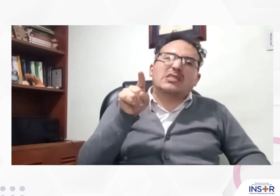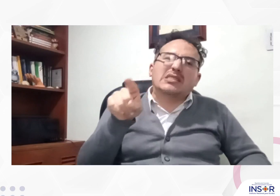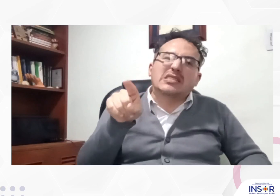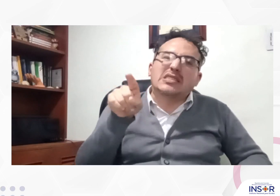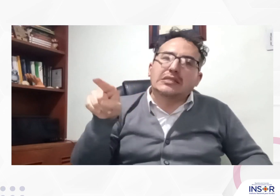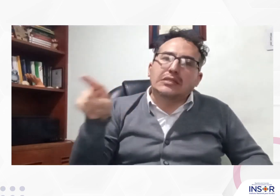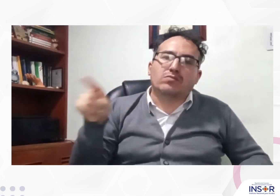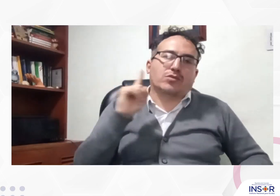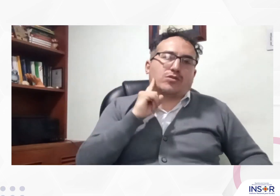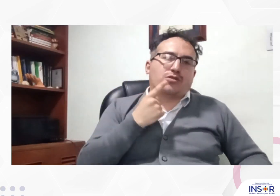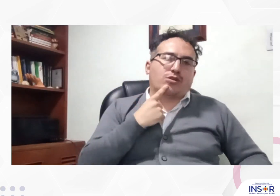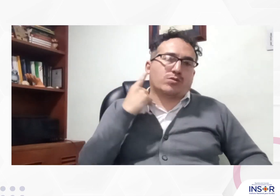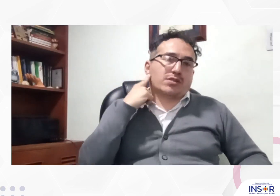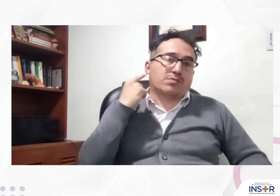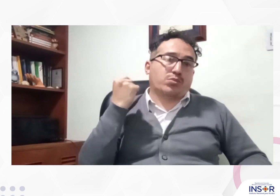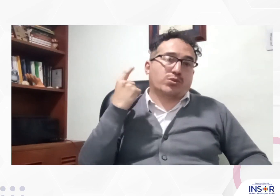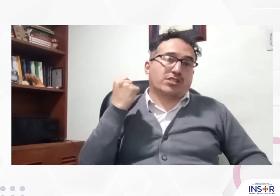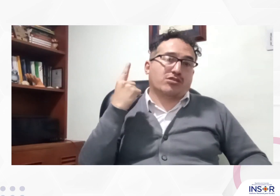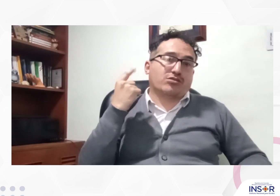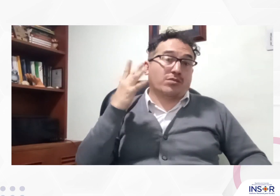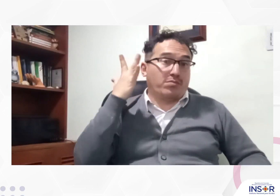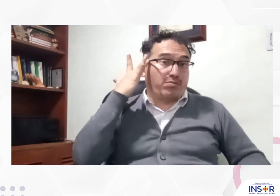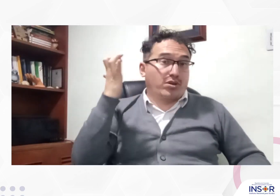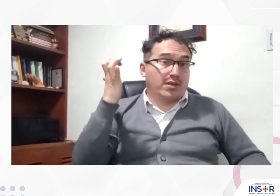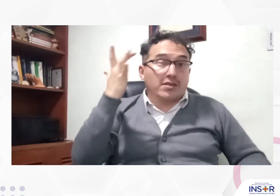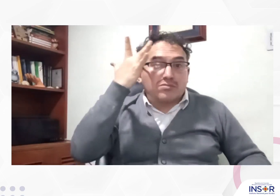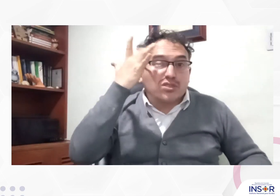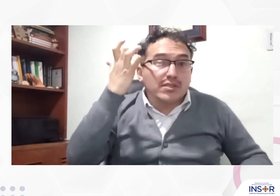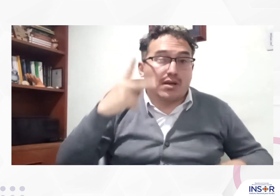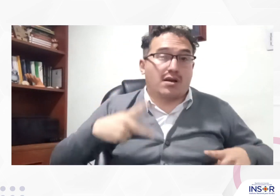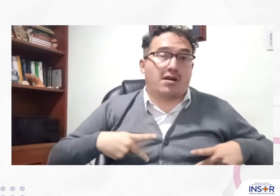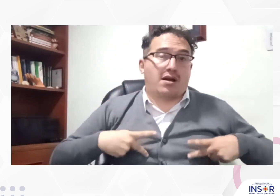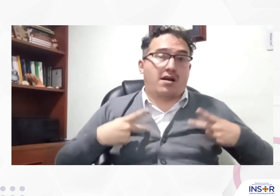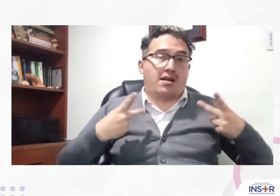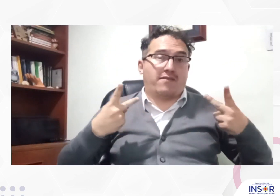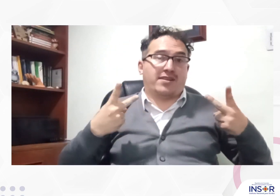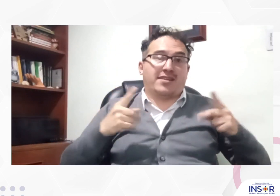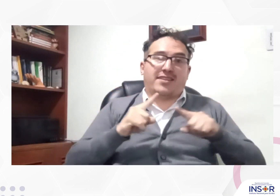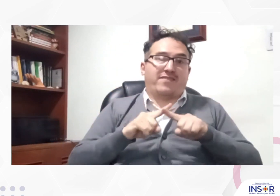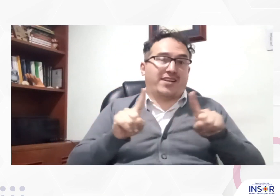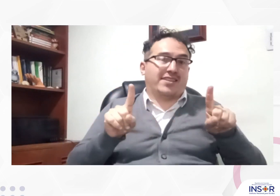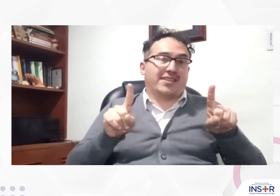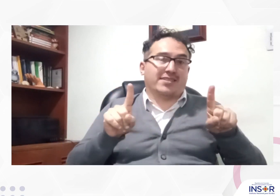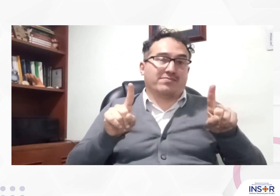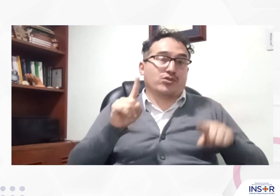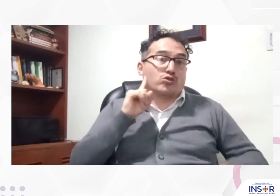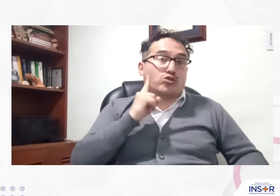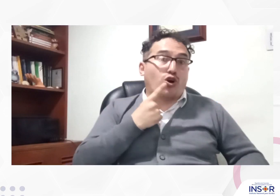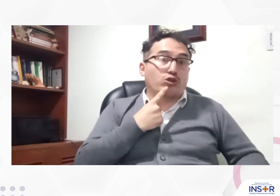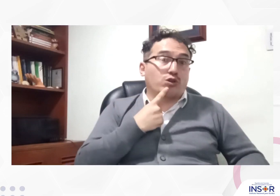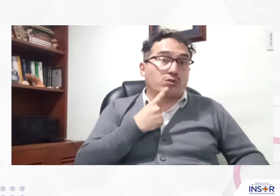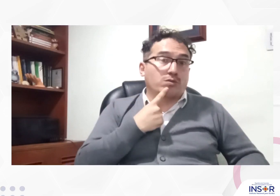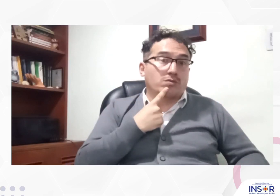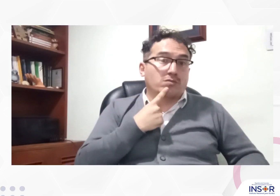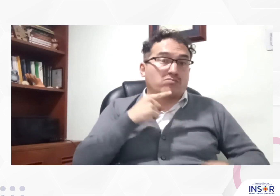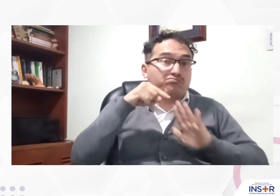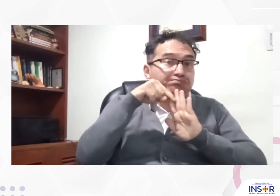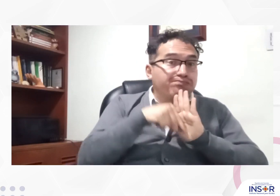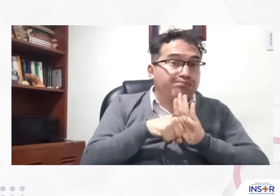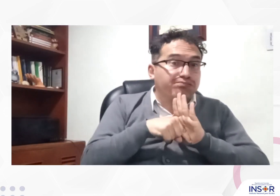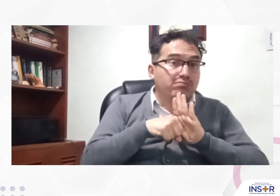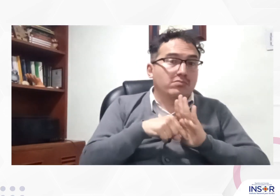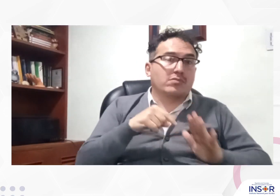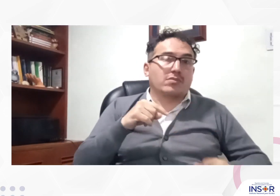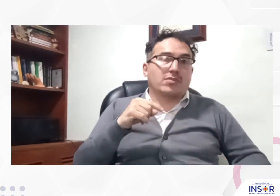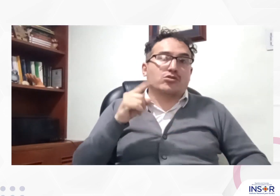esa comprensión sobre quién es la persona sorda y cómo participaría una persona hipoacústica, porque evidentemente son experiencias de